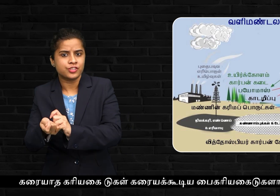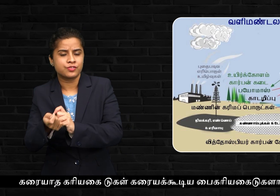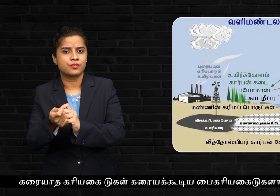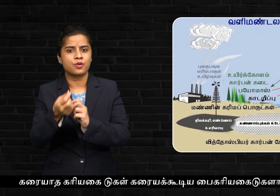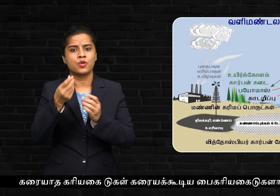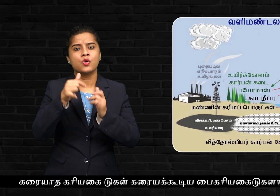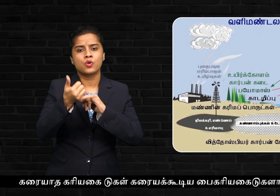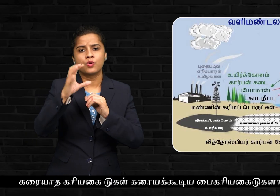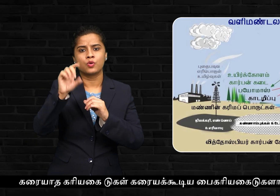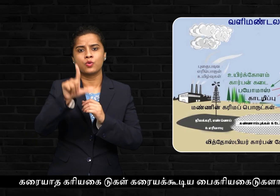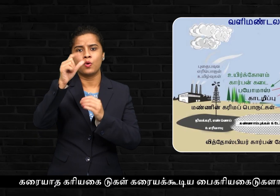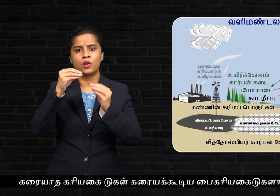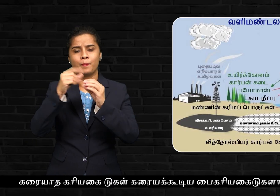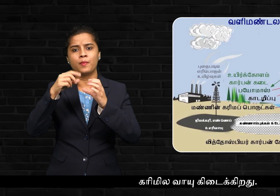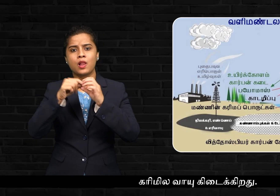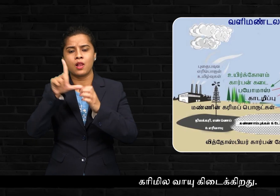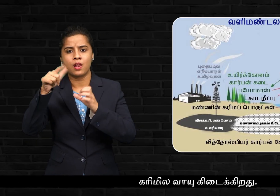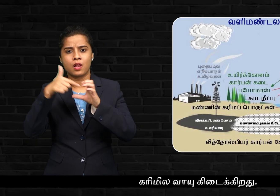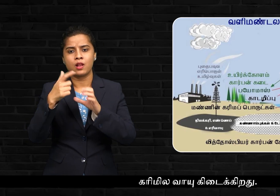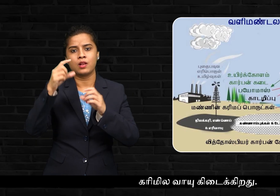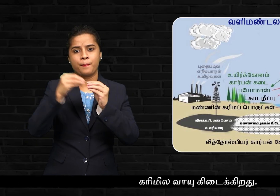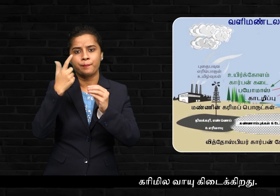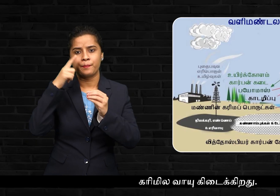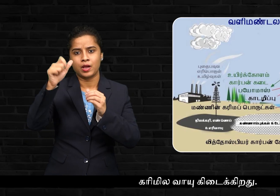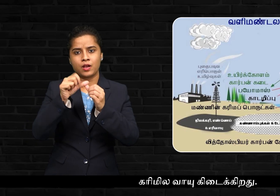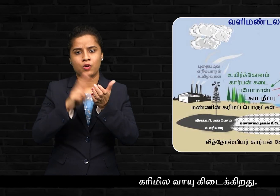கரியைகளாக மாற்றப்படும் போது கரிமல வாயு கிடைக்கிறது.